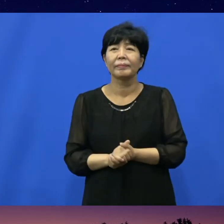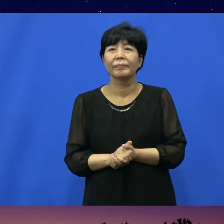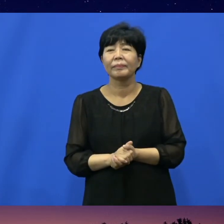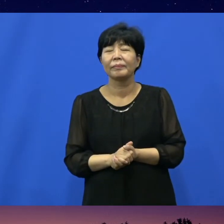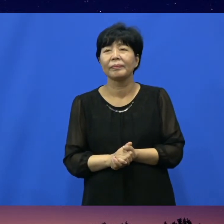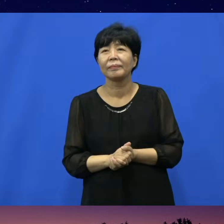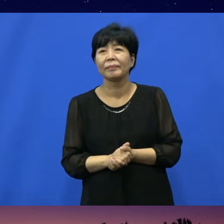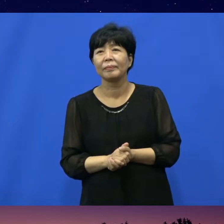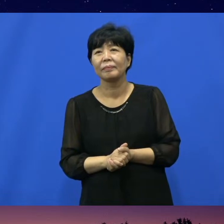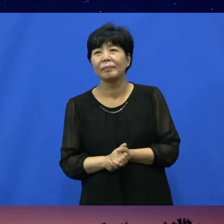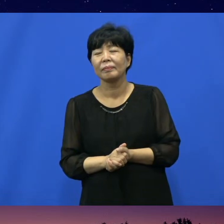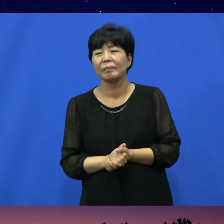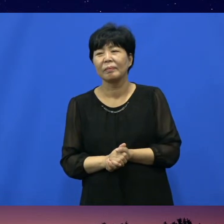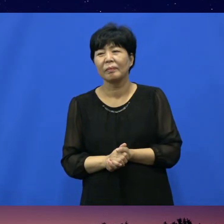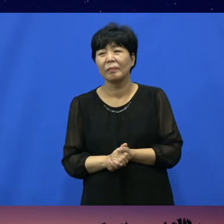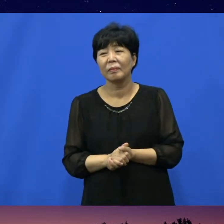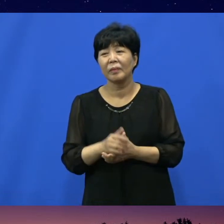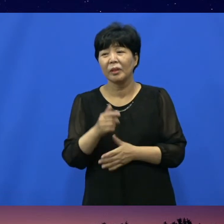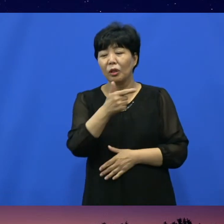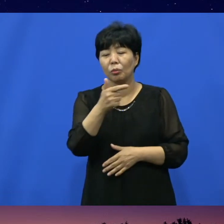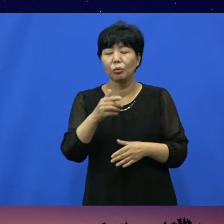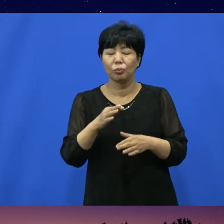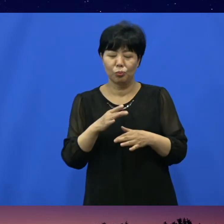여러분, 그것처럼 무서운 일은 없는 거죠.